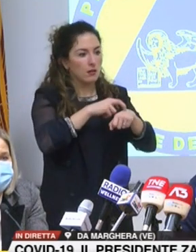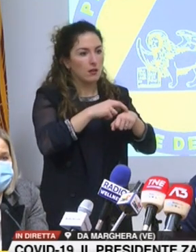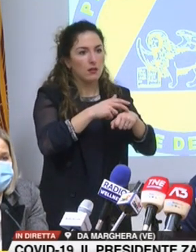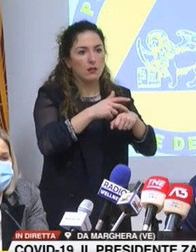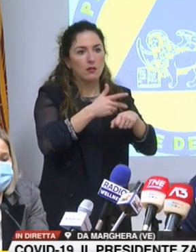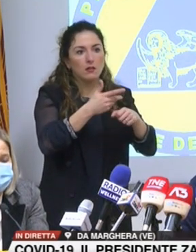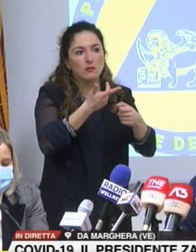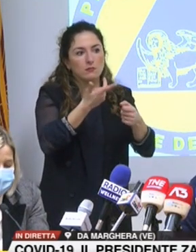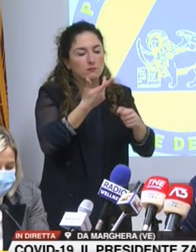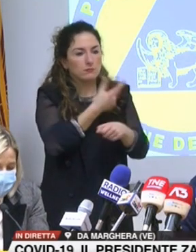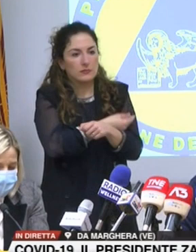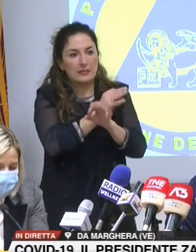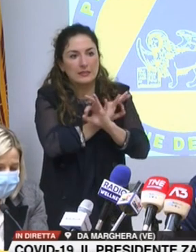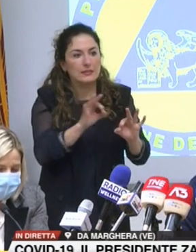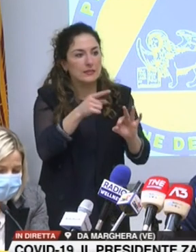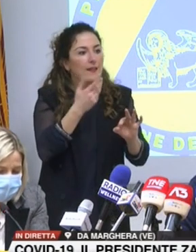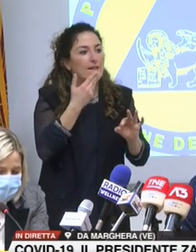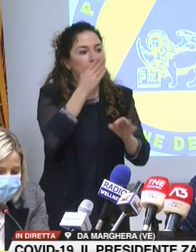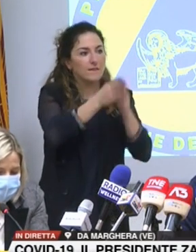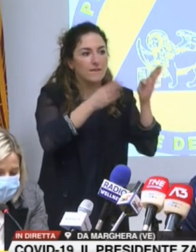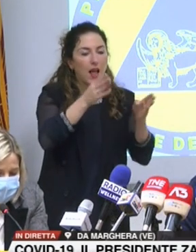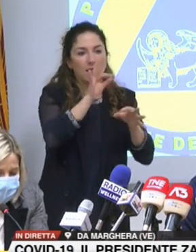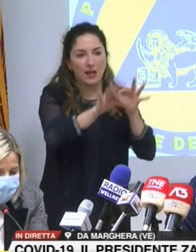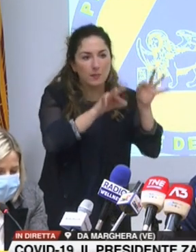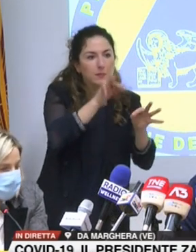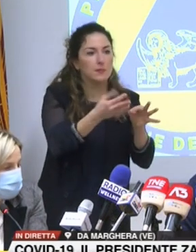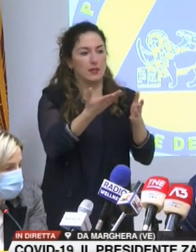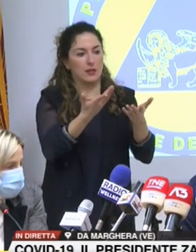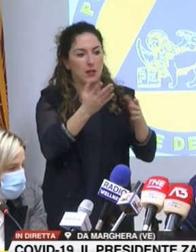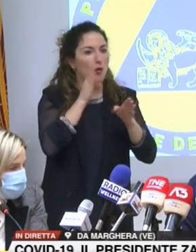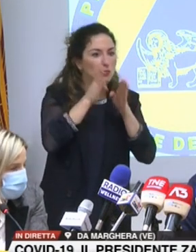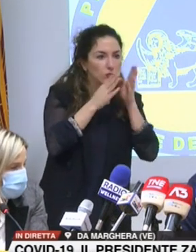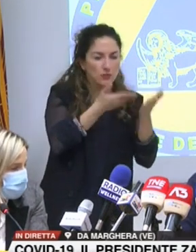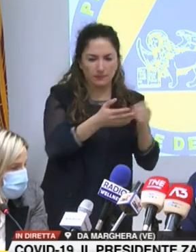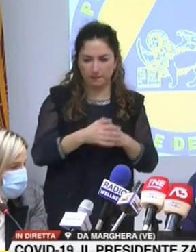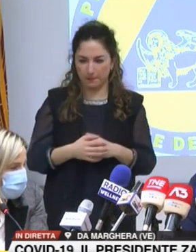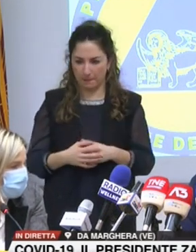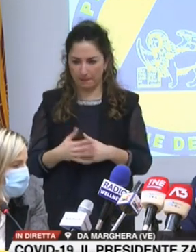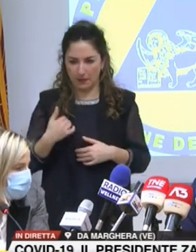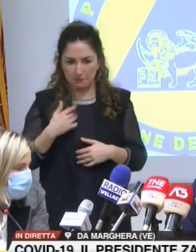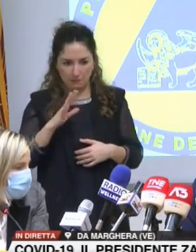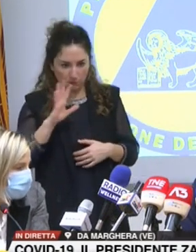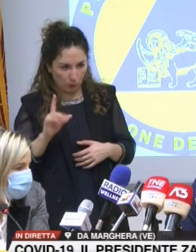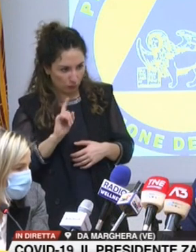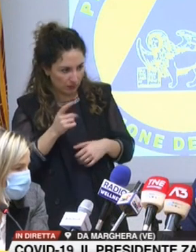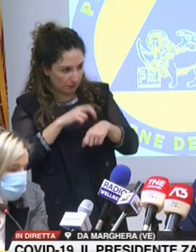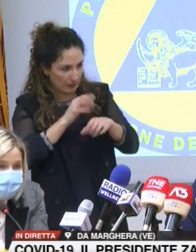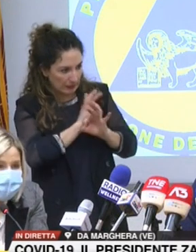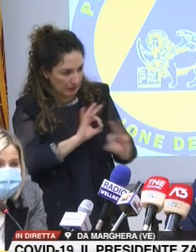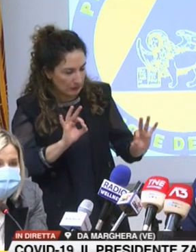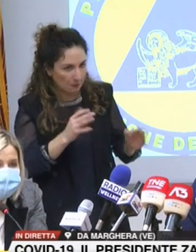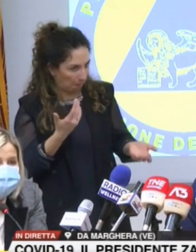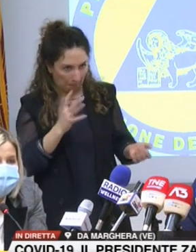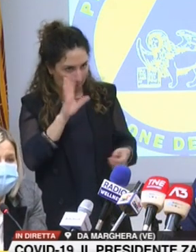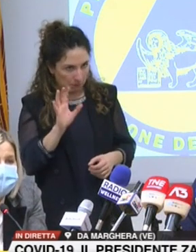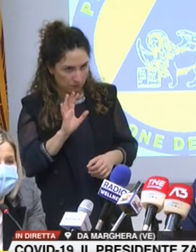reparti Covid a fare consulenze e terapie, mi pare un'assurdità. A me non risulta che ci siano medici scoperti, però verifichiamo, cioè a me